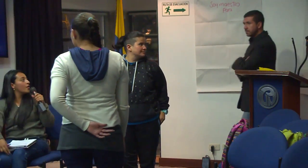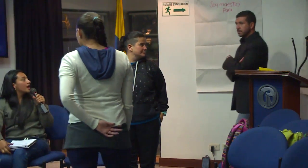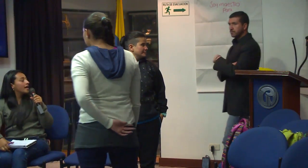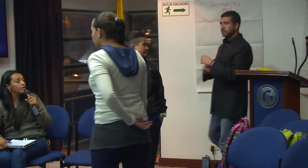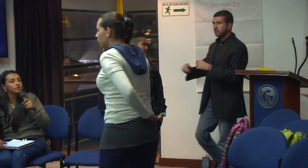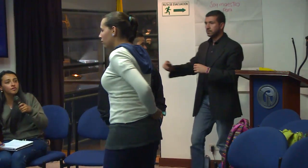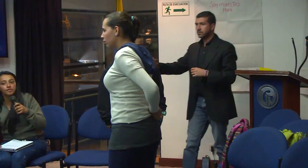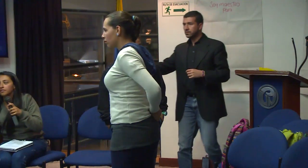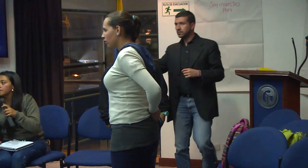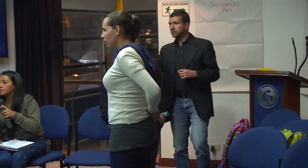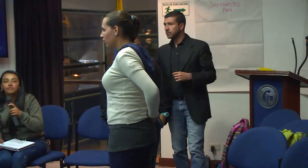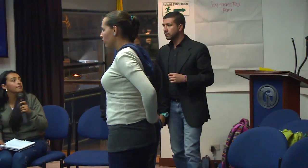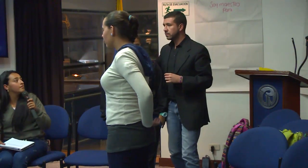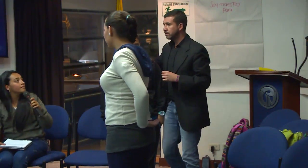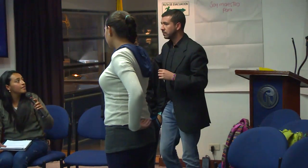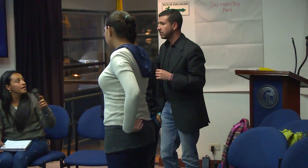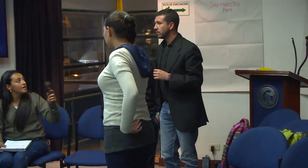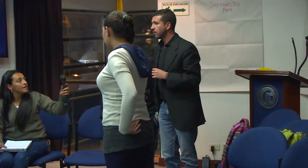profe Juan Carlos.